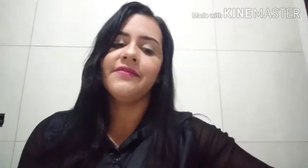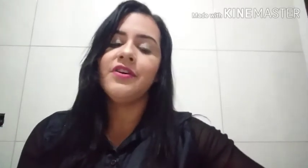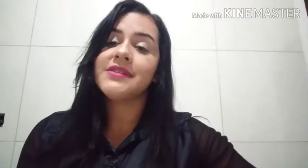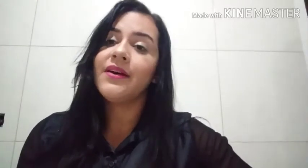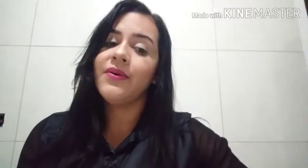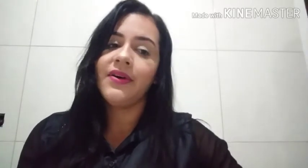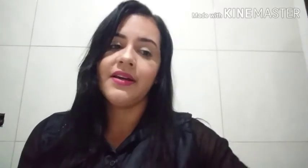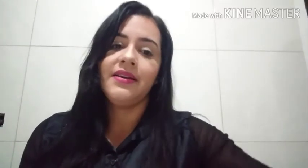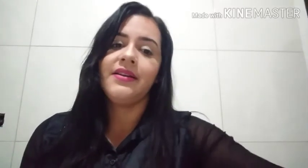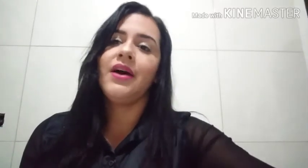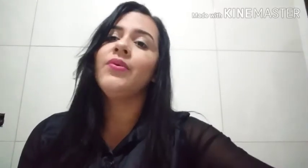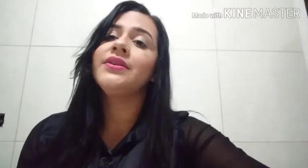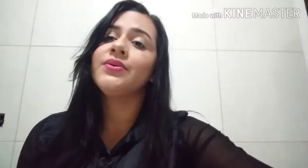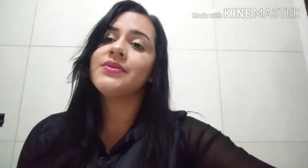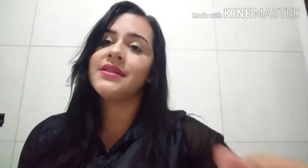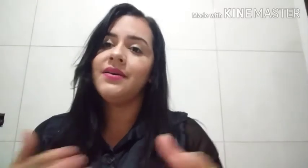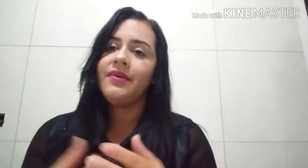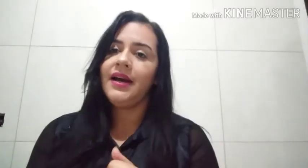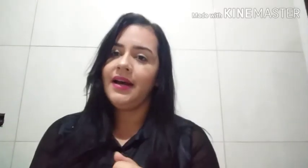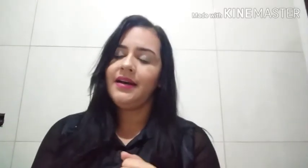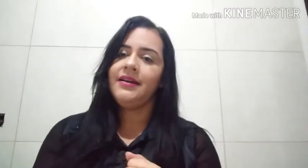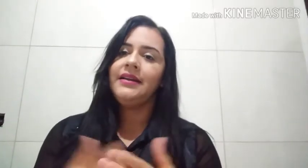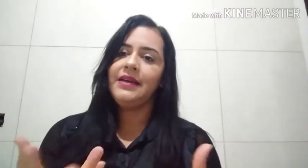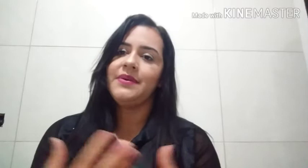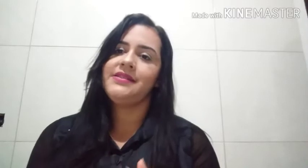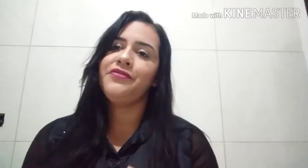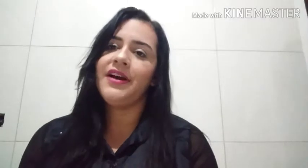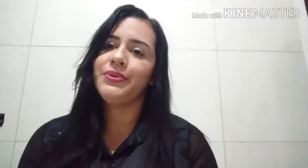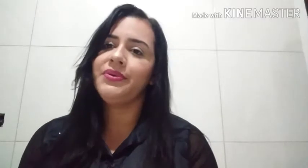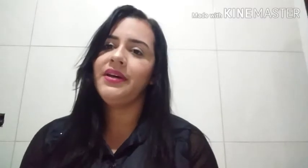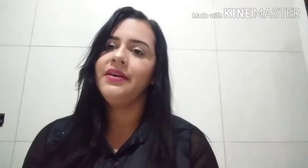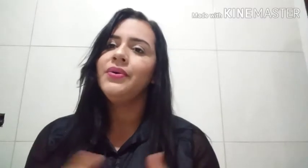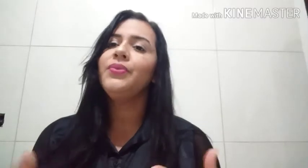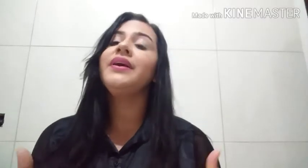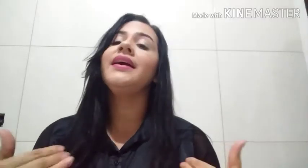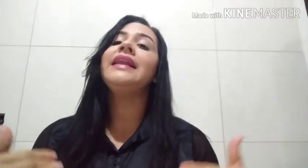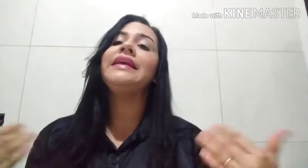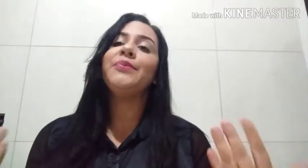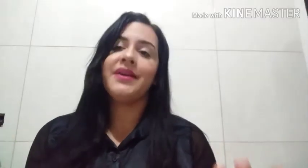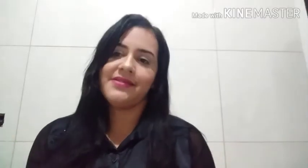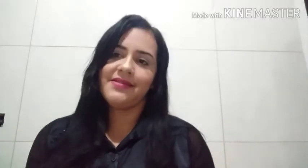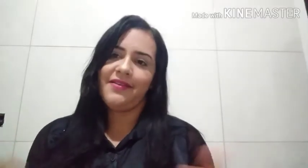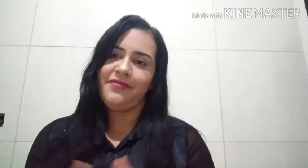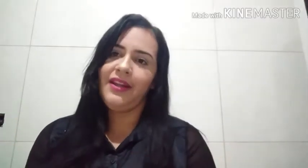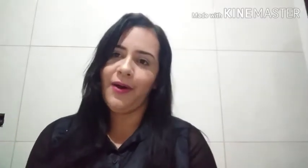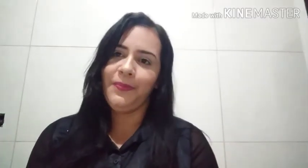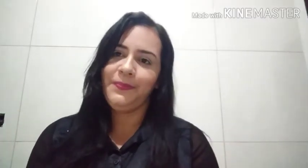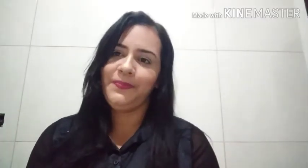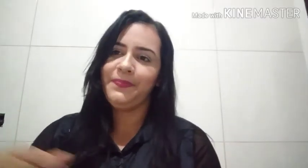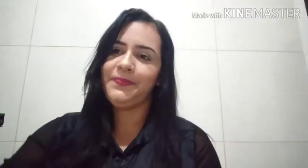vamos agora dar uma introdução a Libras, de fato, né? O que é Libras, afinal?